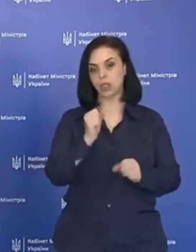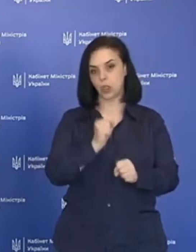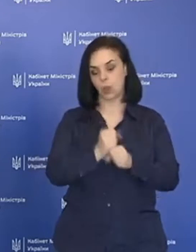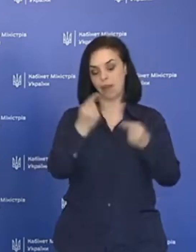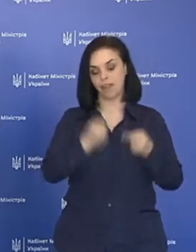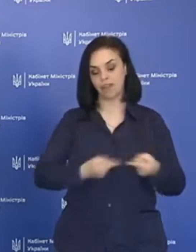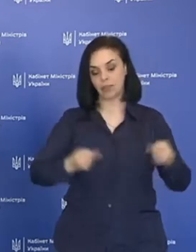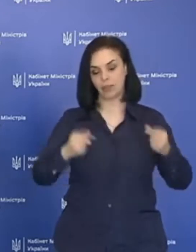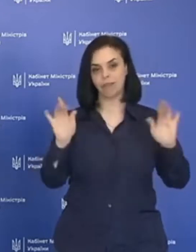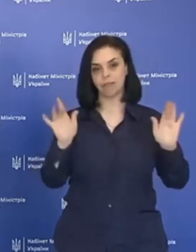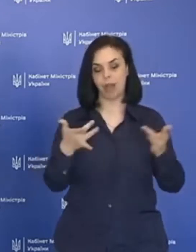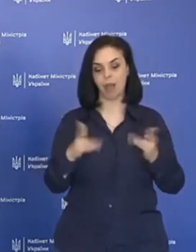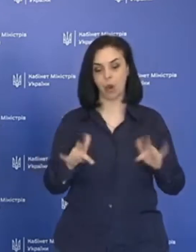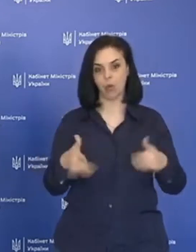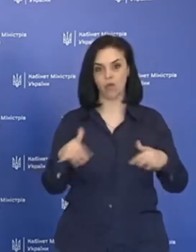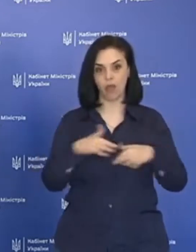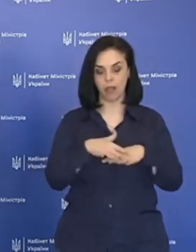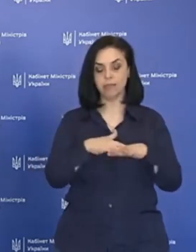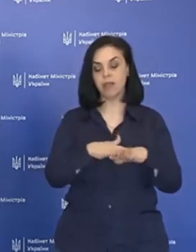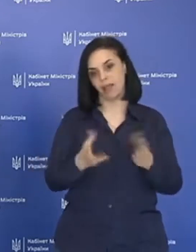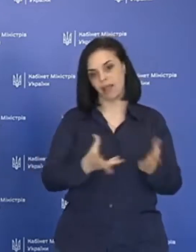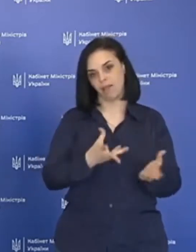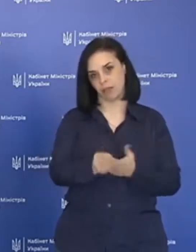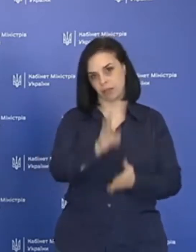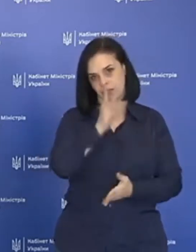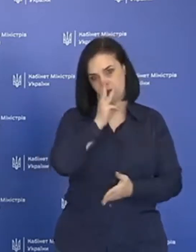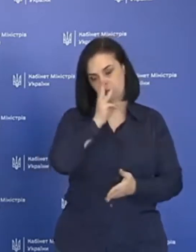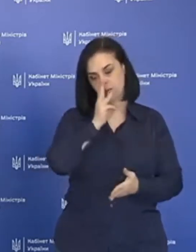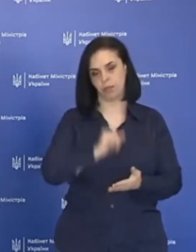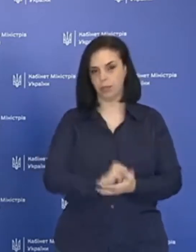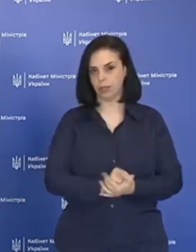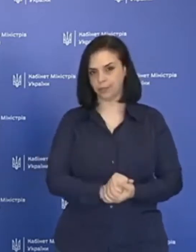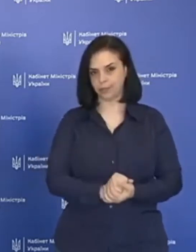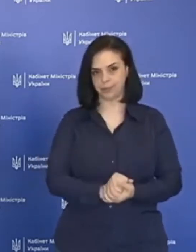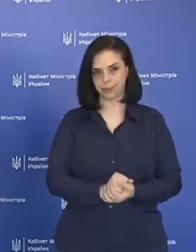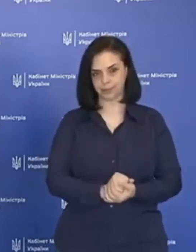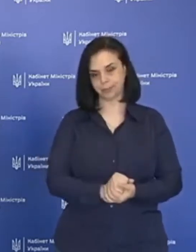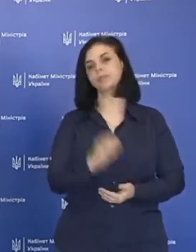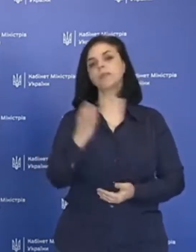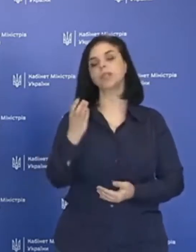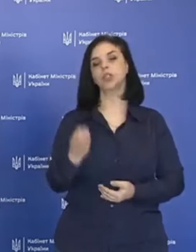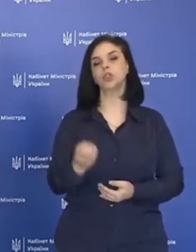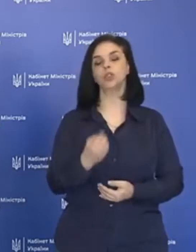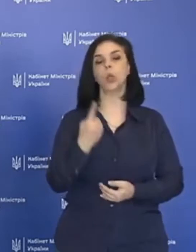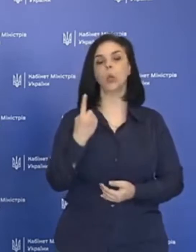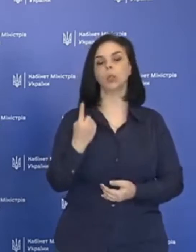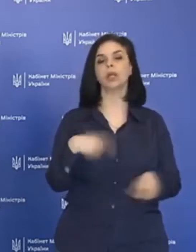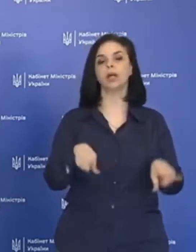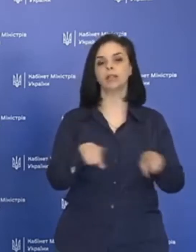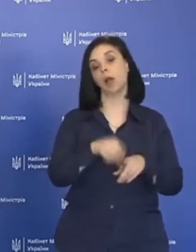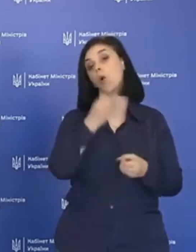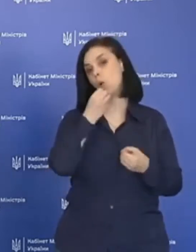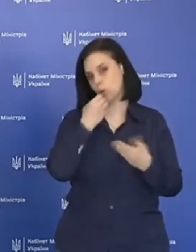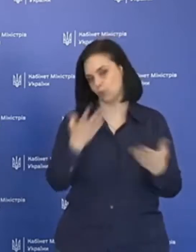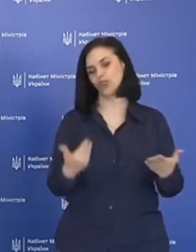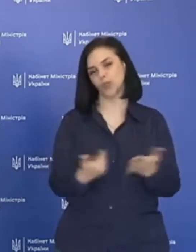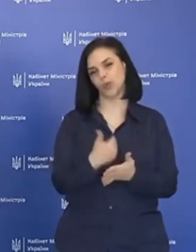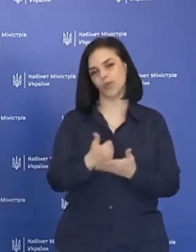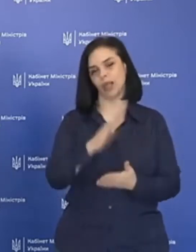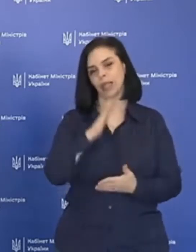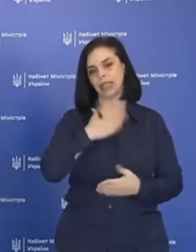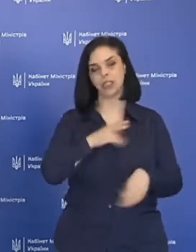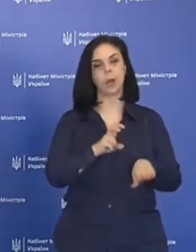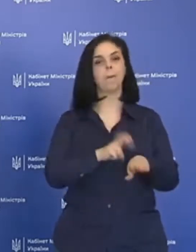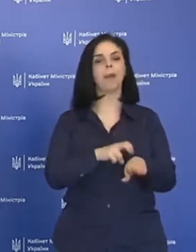зроблять відповідне нарахування і виплати заробітної плати. Ще одна така хороша новина для